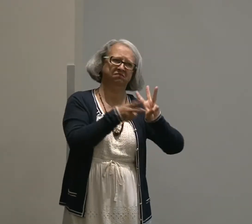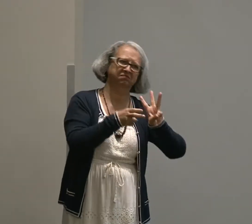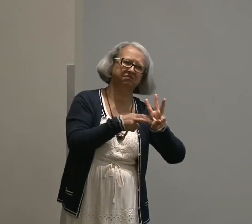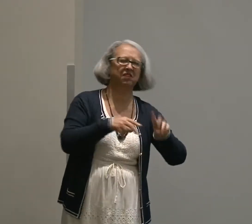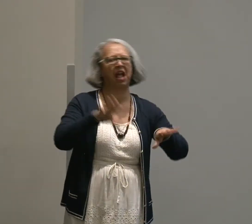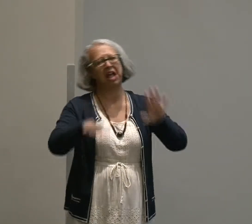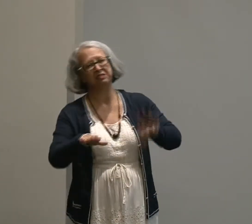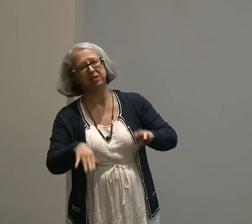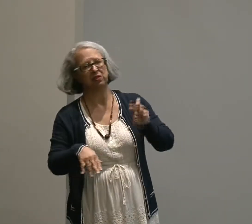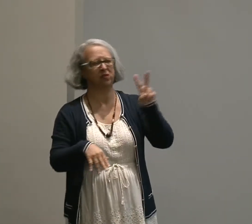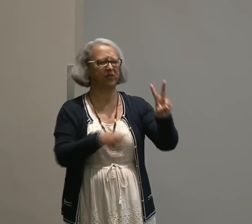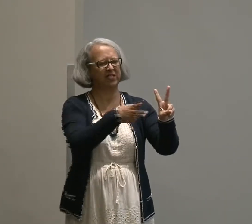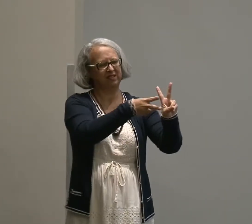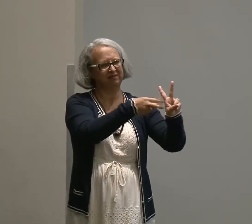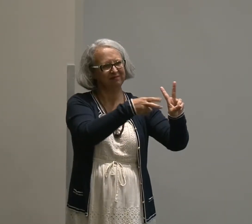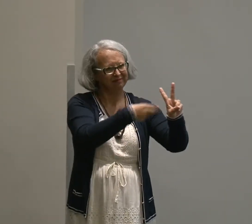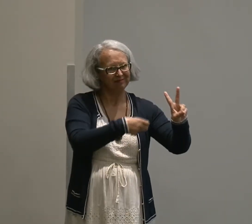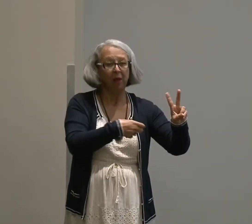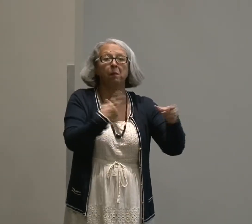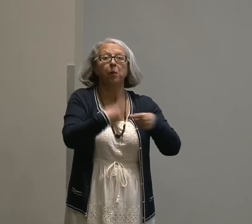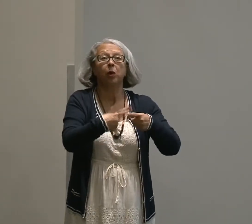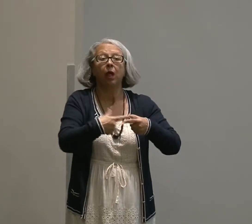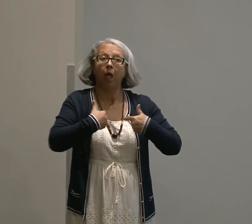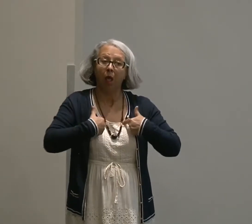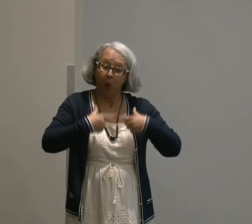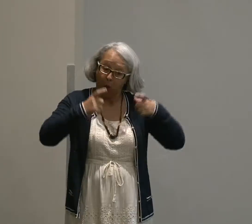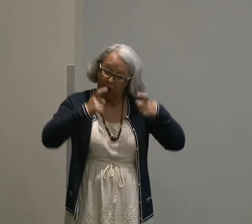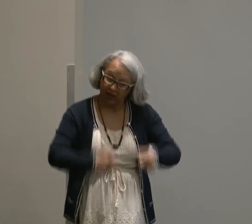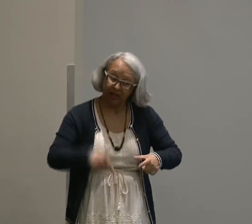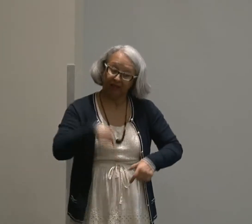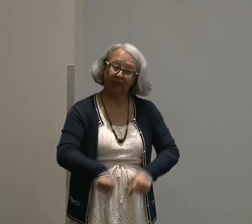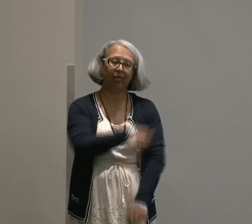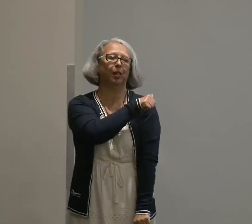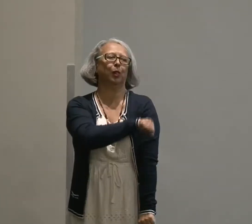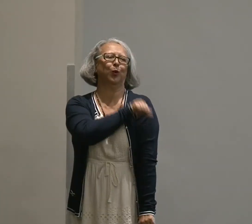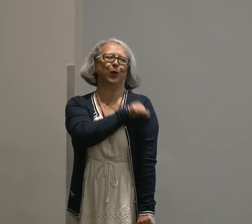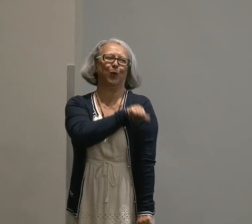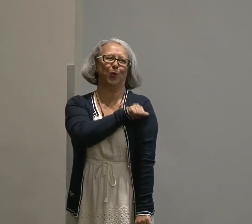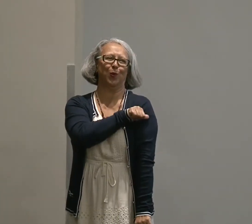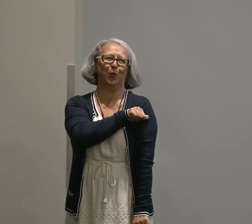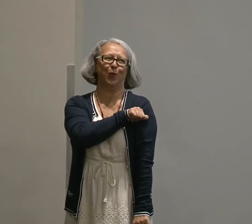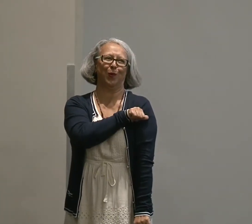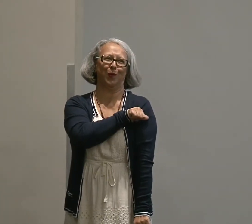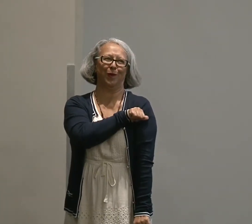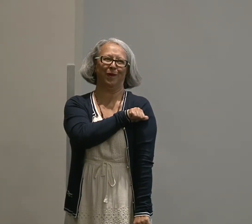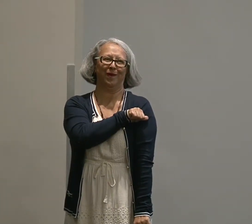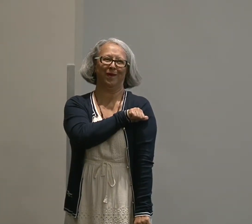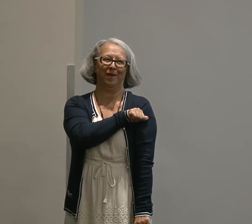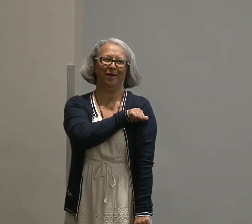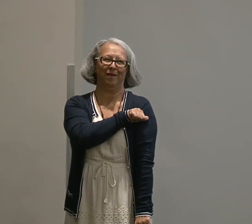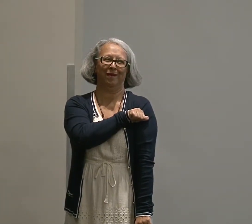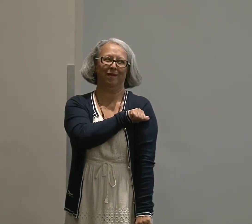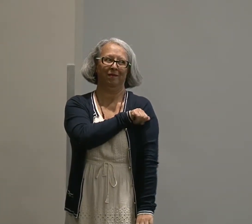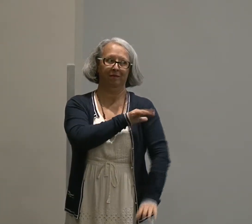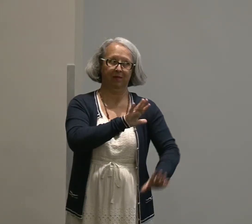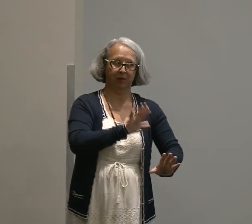vão usar para representar. Pode ser esse, pode usar com 3 dedos, com 2 dedos. Aqui no Rio de Janeiro é comum